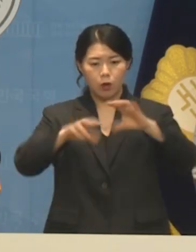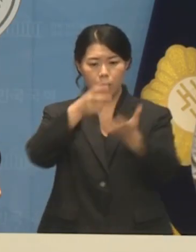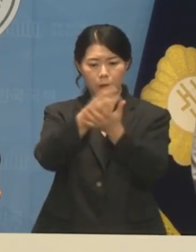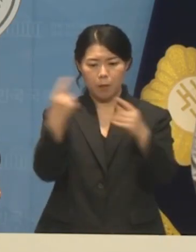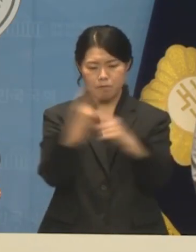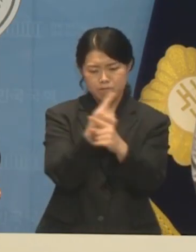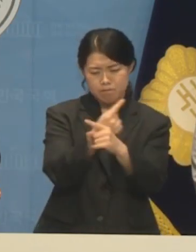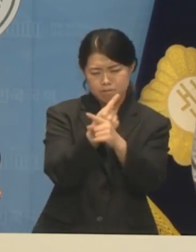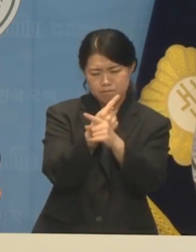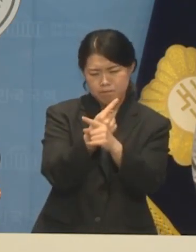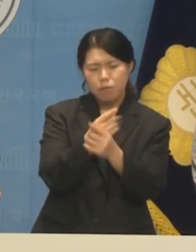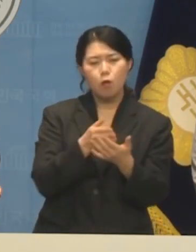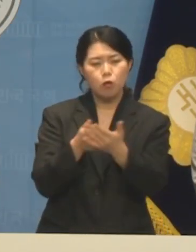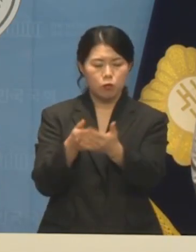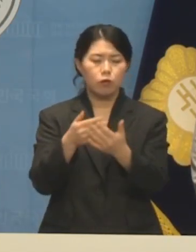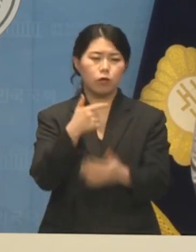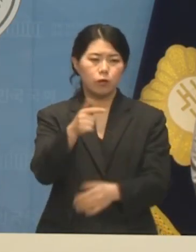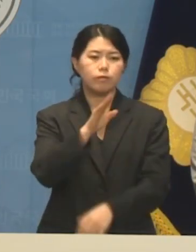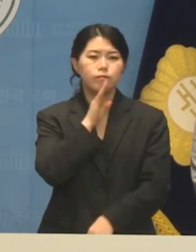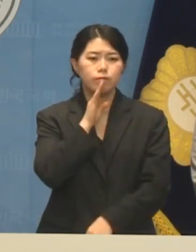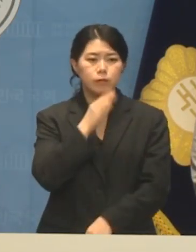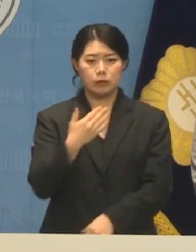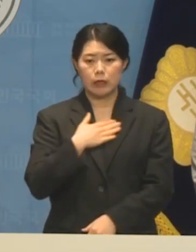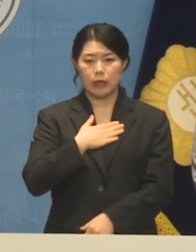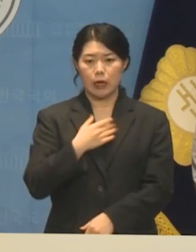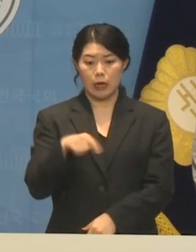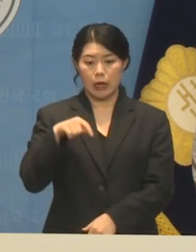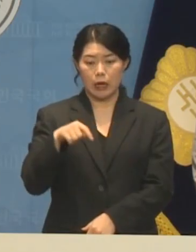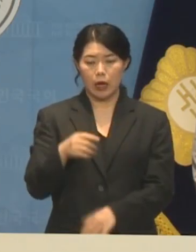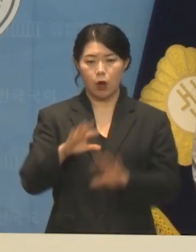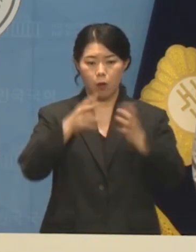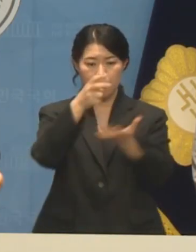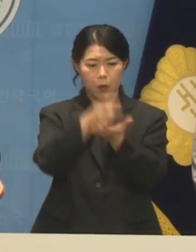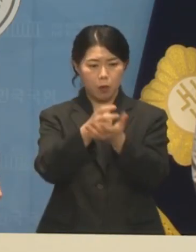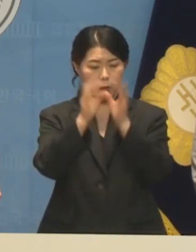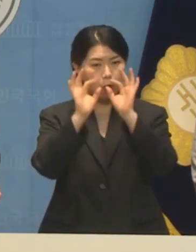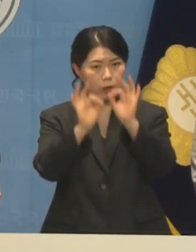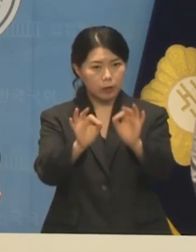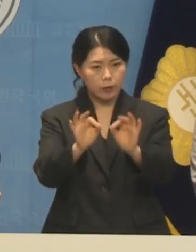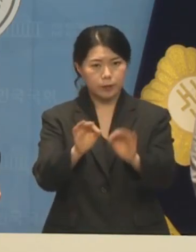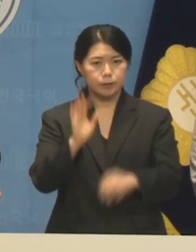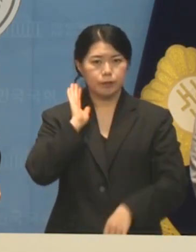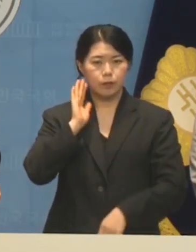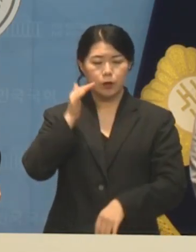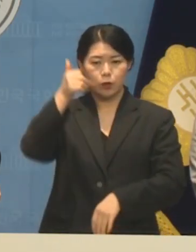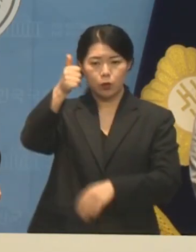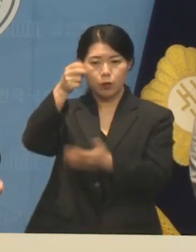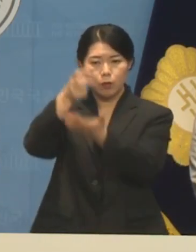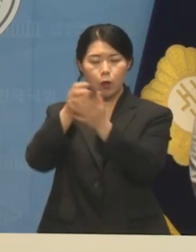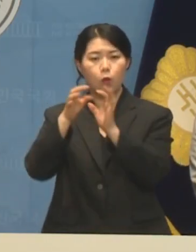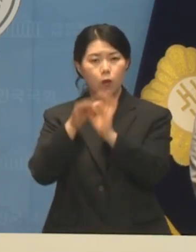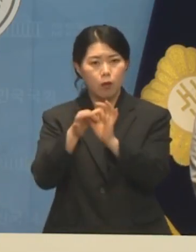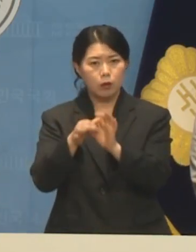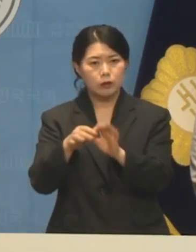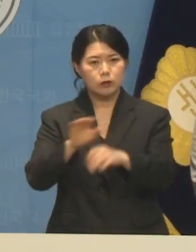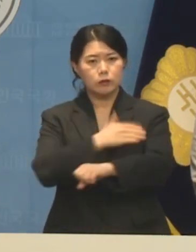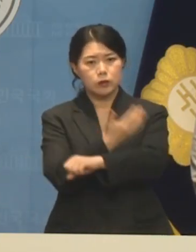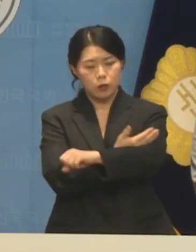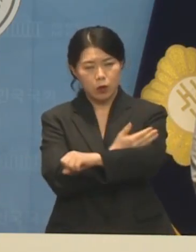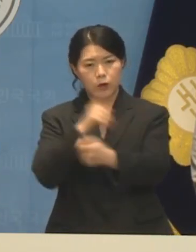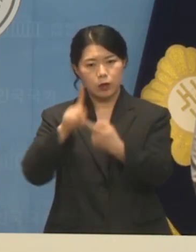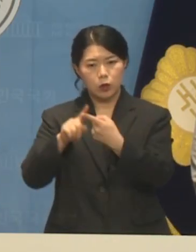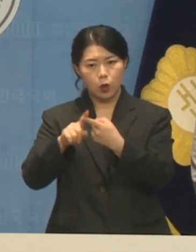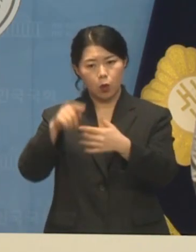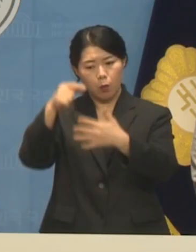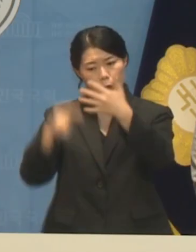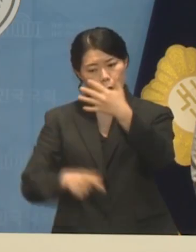요구가 높습니다. 제가 기자회견 오기 전에 헌법을 잠깐 찾아봤는데 우리나라 헌법에는 대통령제와 관련해서는 대통령의 지위와 역할에 대해서는